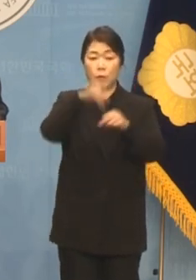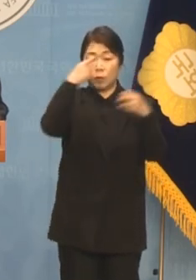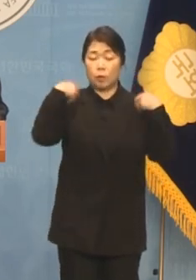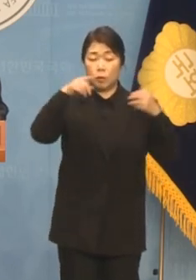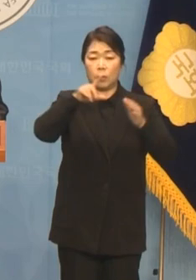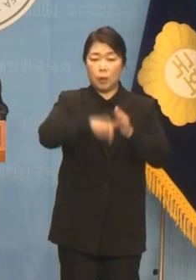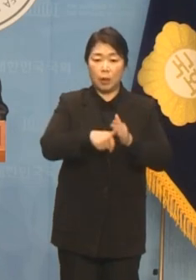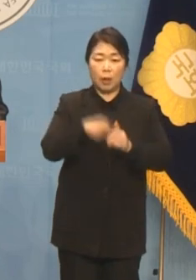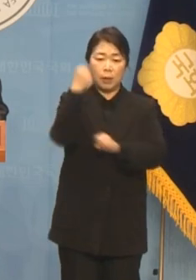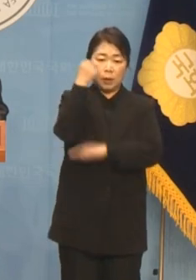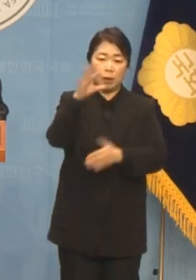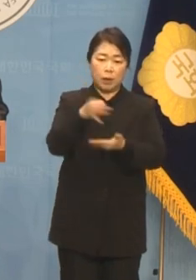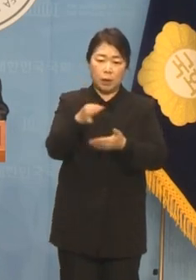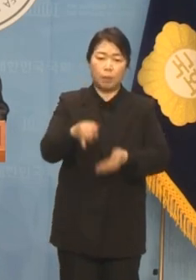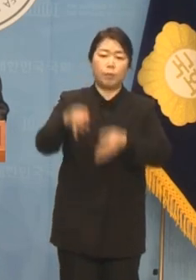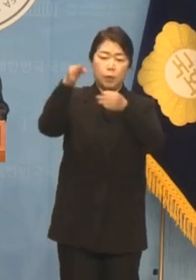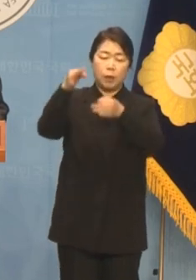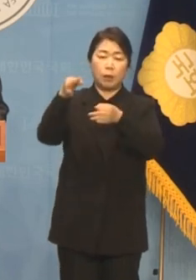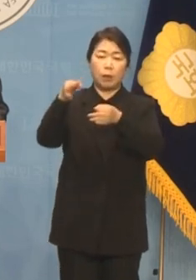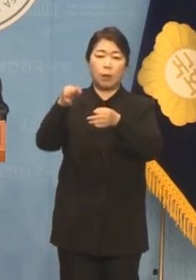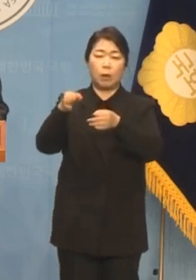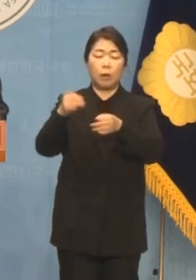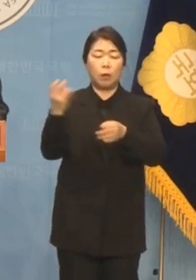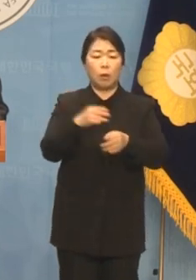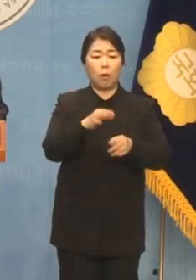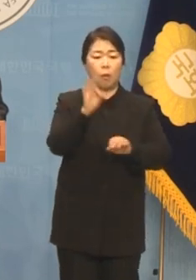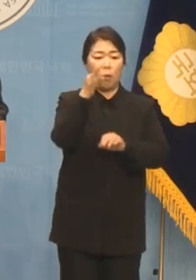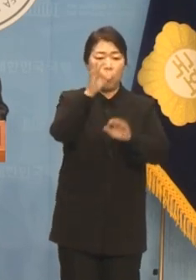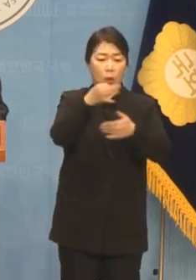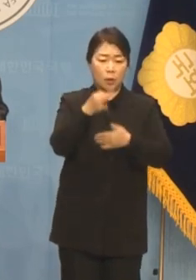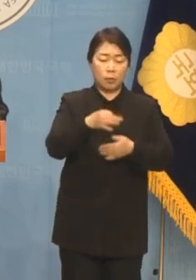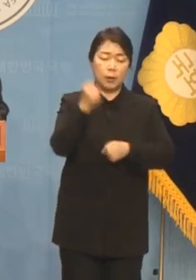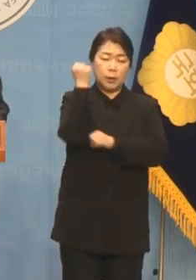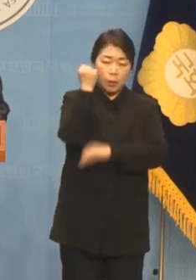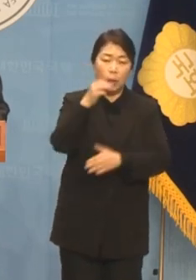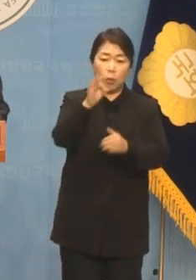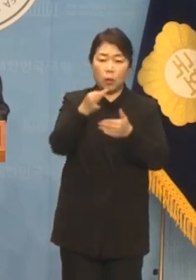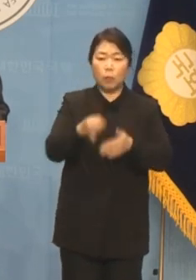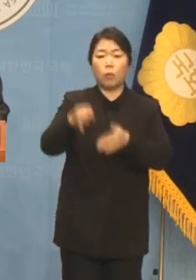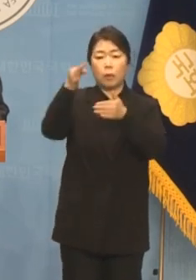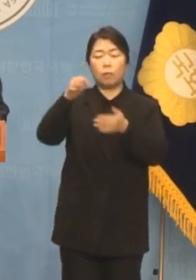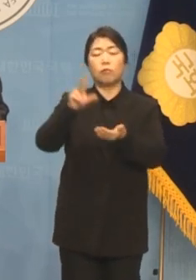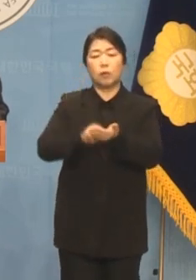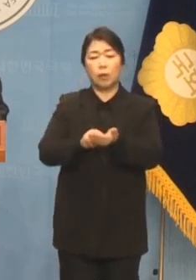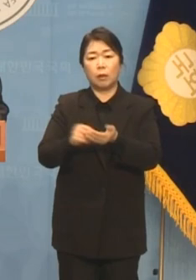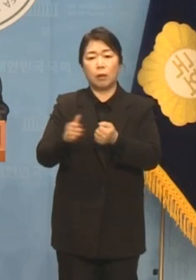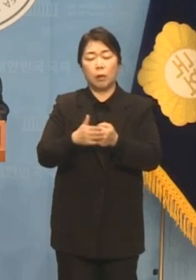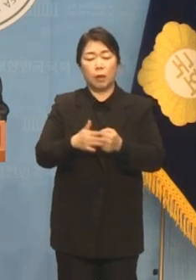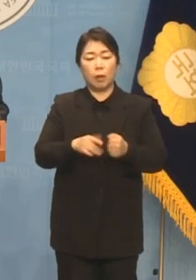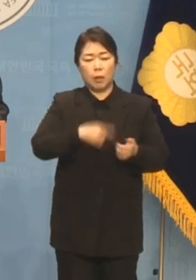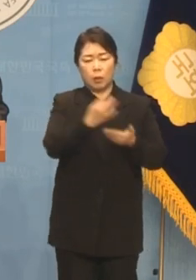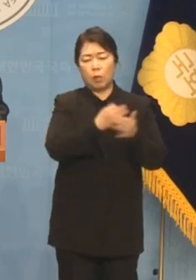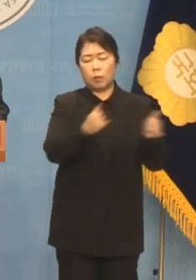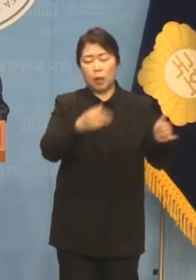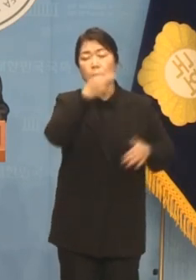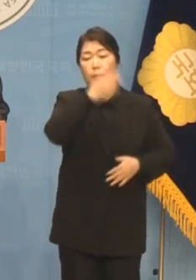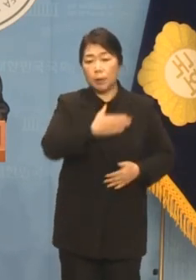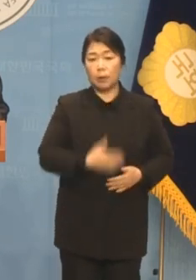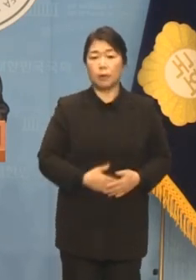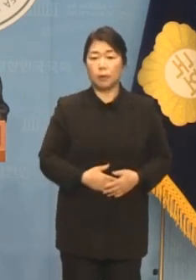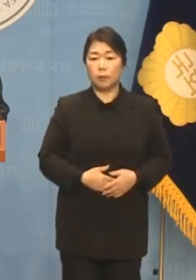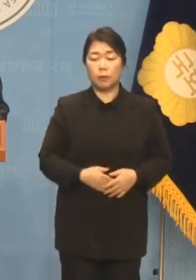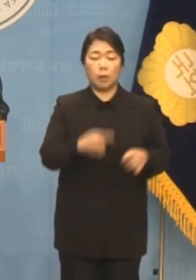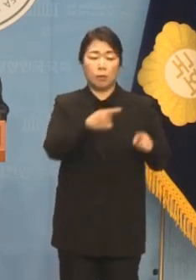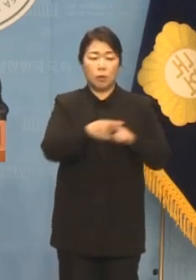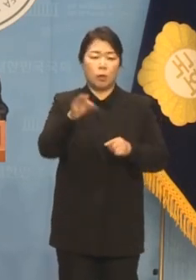인상과 저금리 기조로 인한 나락 간도 고지 않는 무책임한 돈풀기 정책의